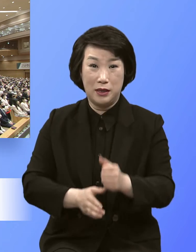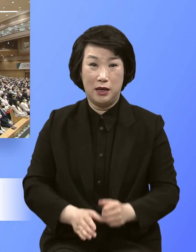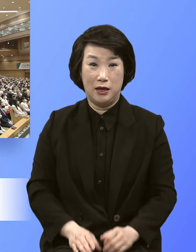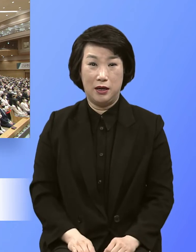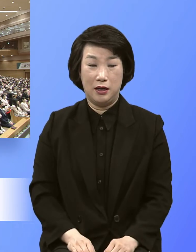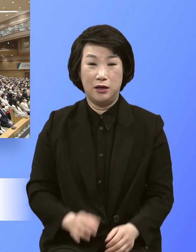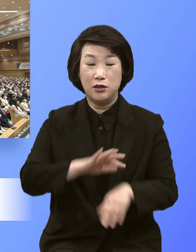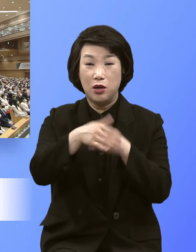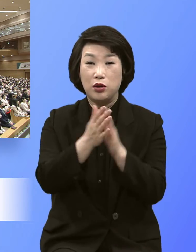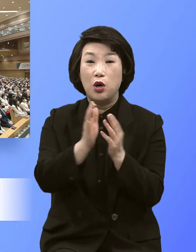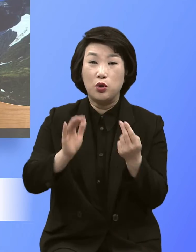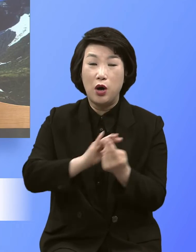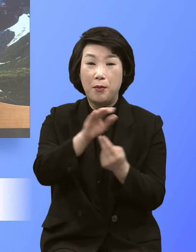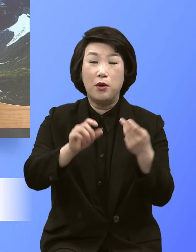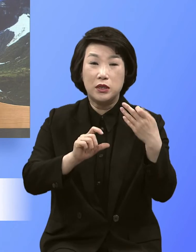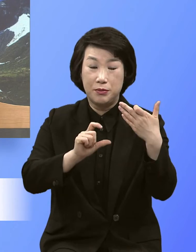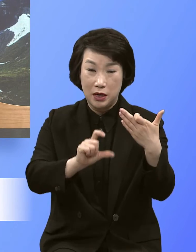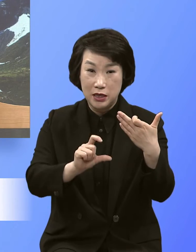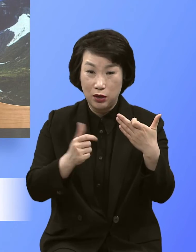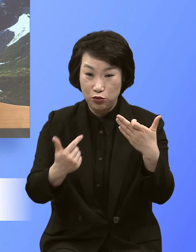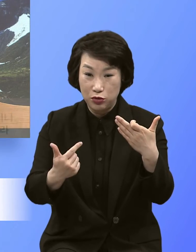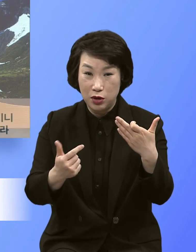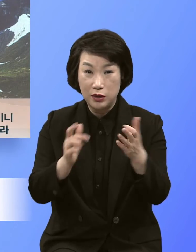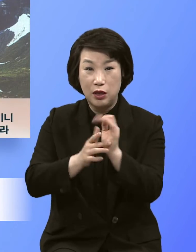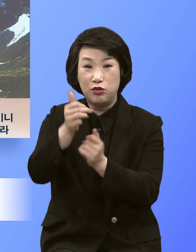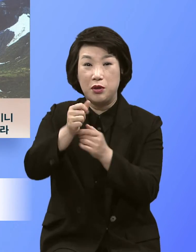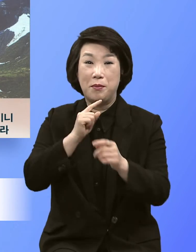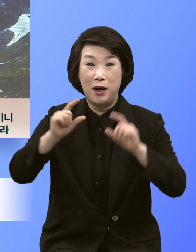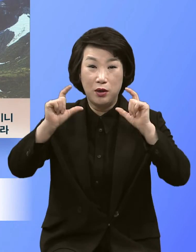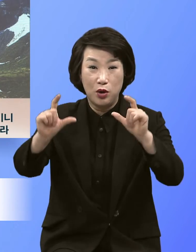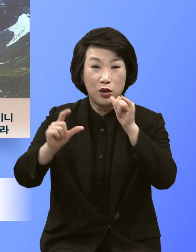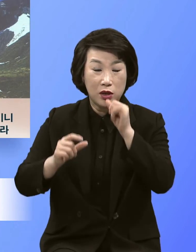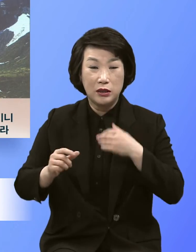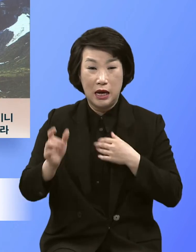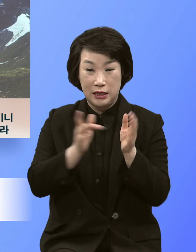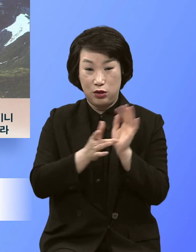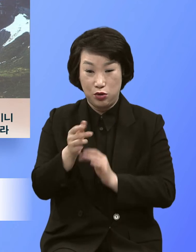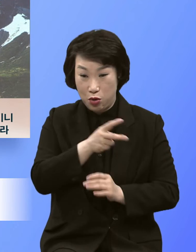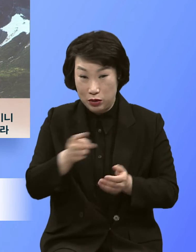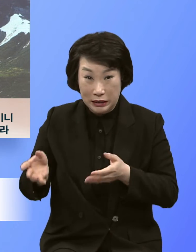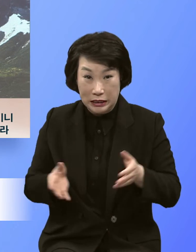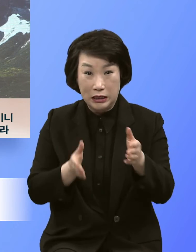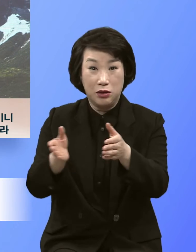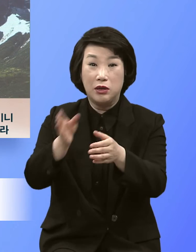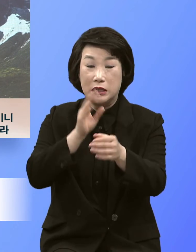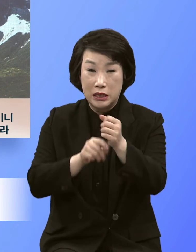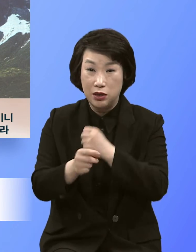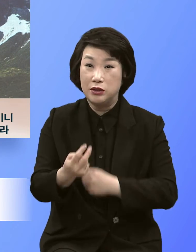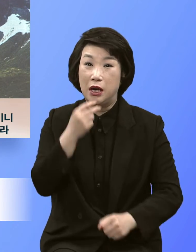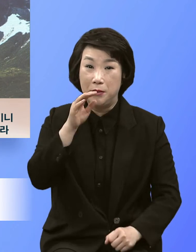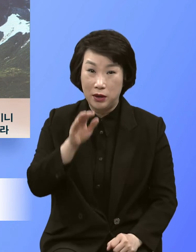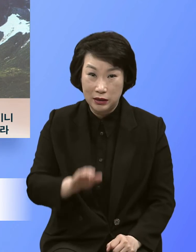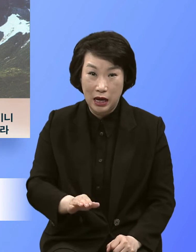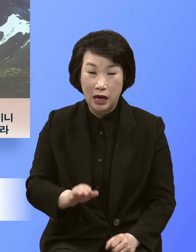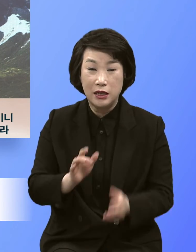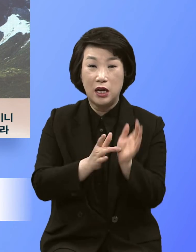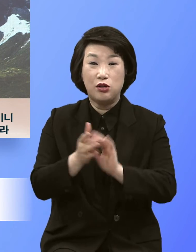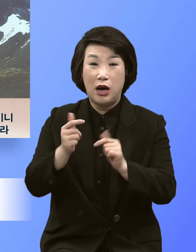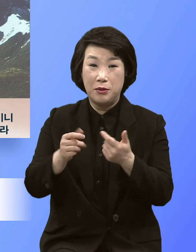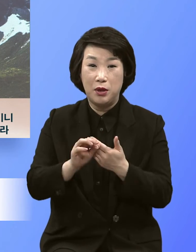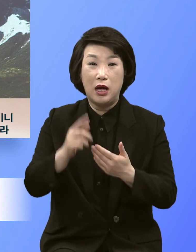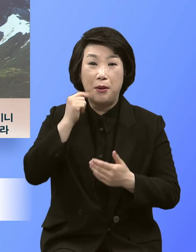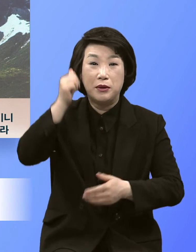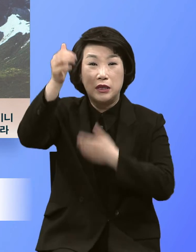축원합니다. 요한복음 14장 6절에 예수께서 가라사대 내가 곧 길이요 진리요 생명이니 나로